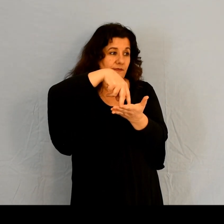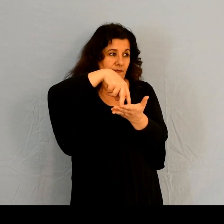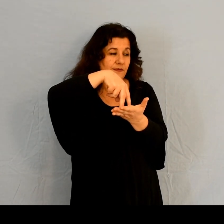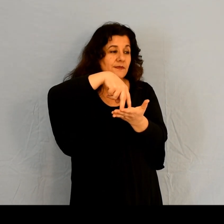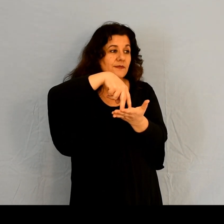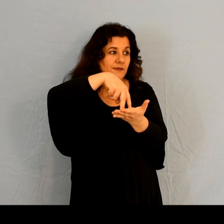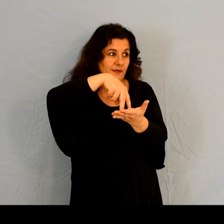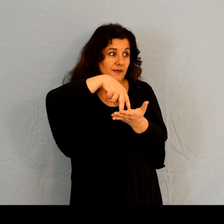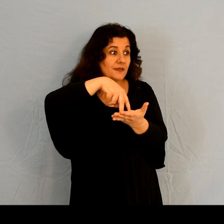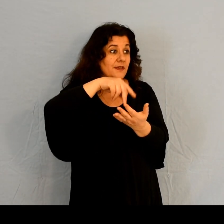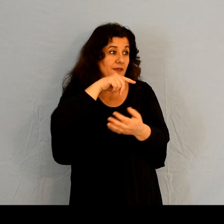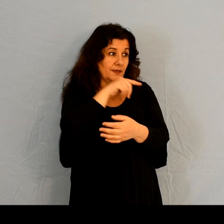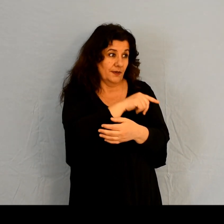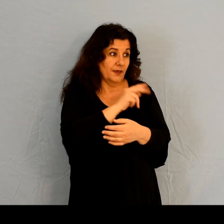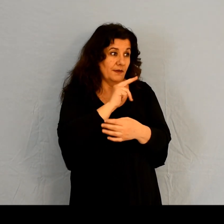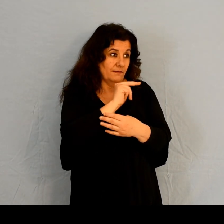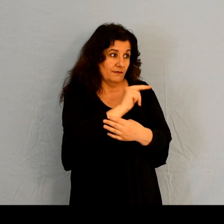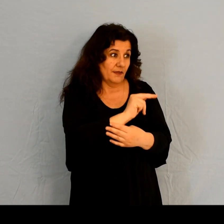Il sera un signe de contradiction.